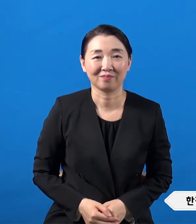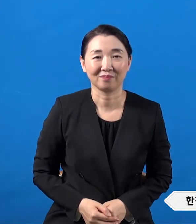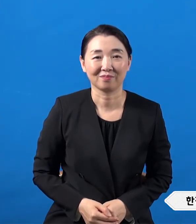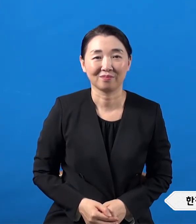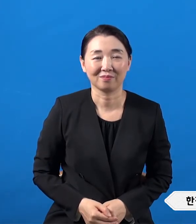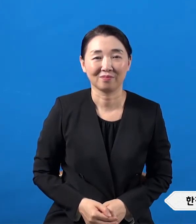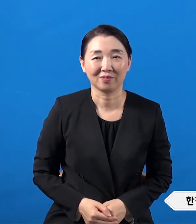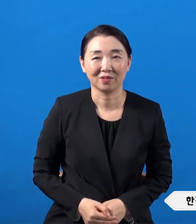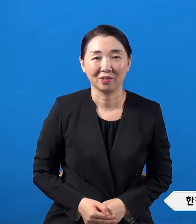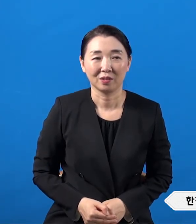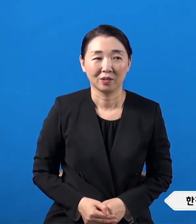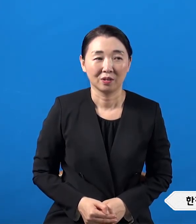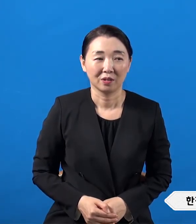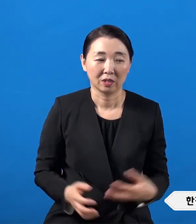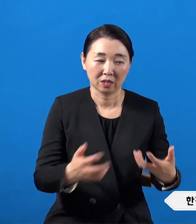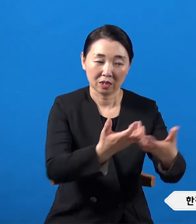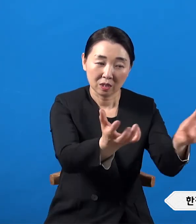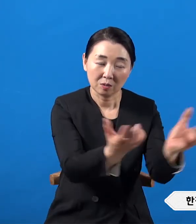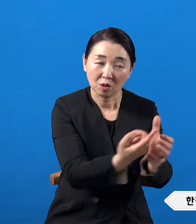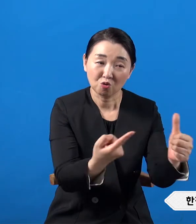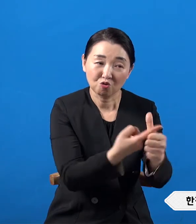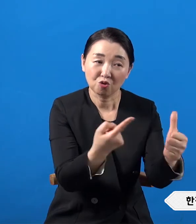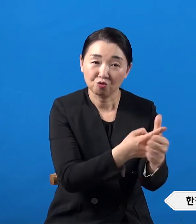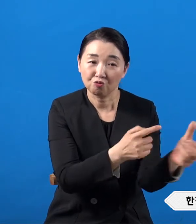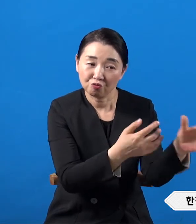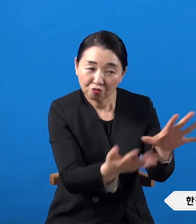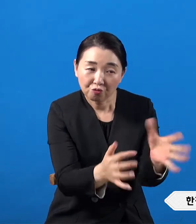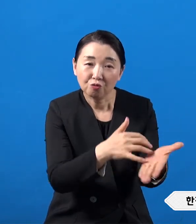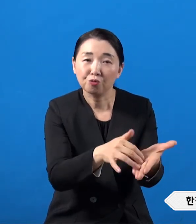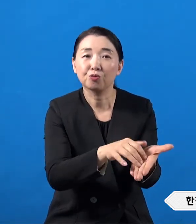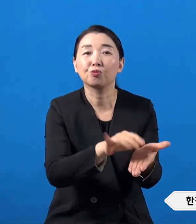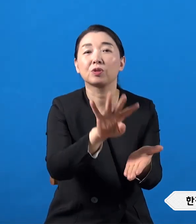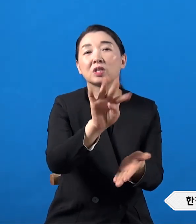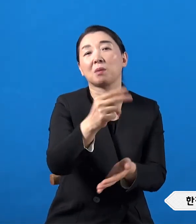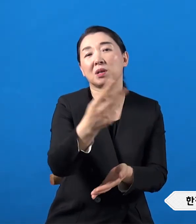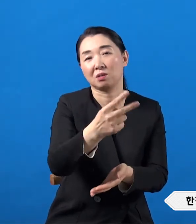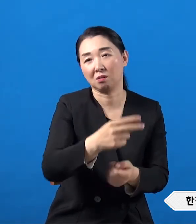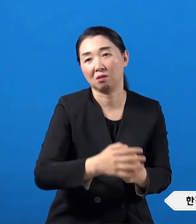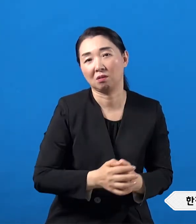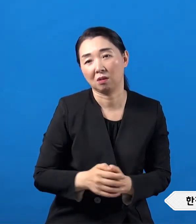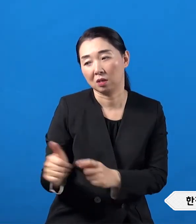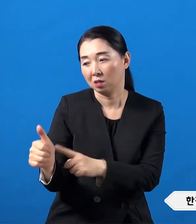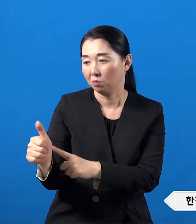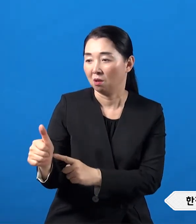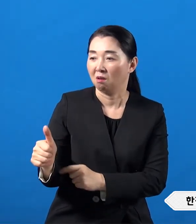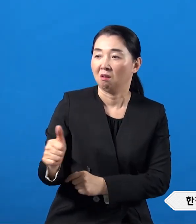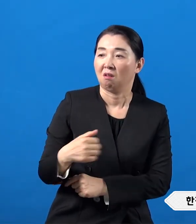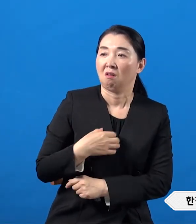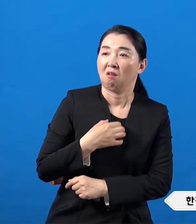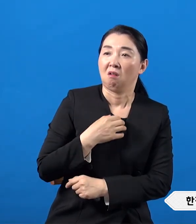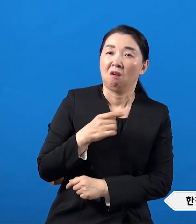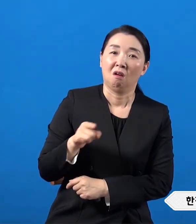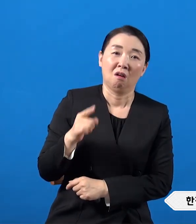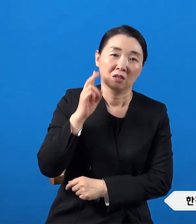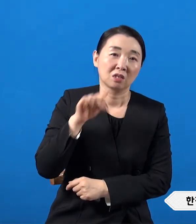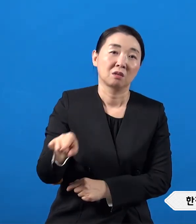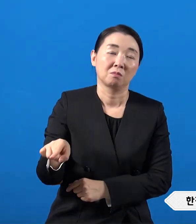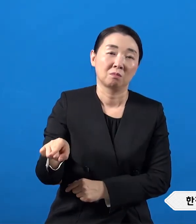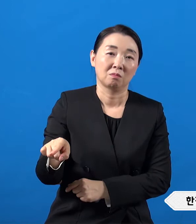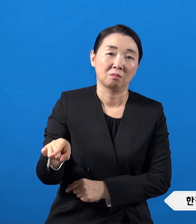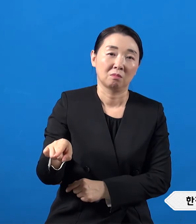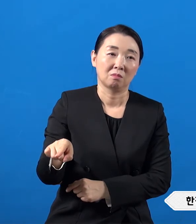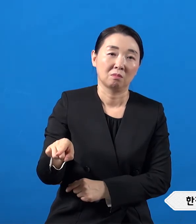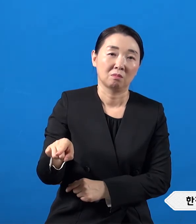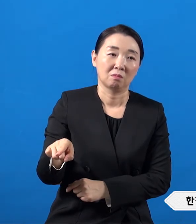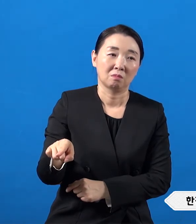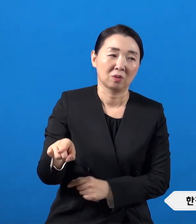그렇게 해서 죽인 에브라임 사람이 42,000명입니다. 입다가 너무했지 않습니까? 아무리